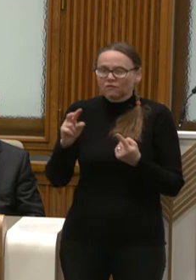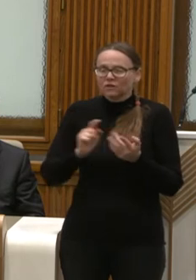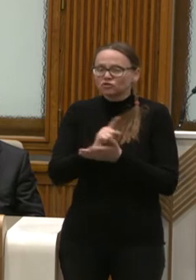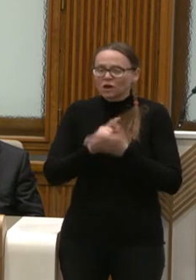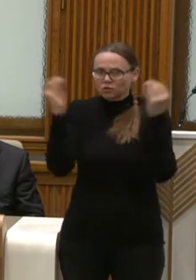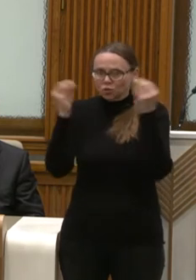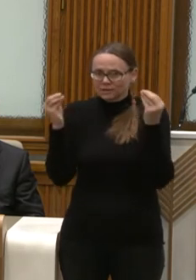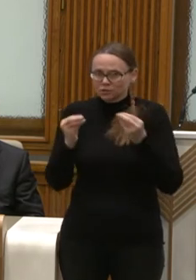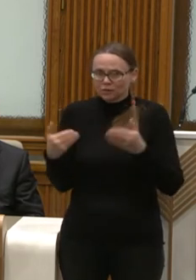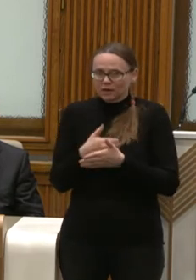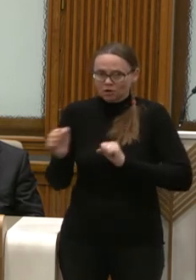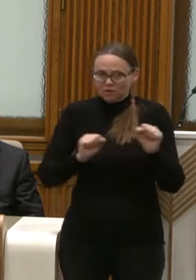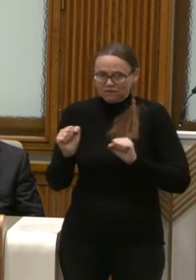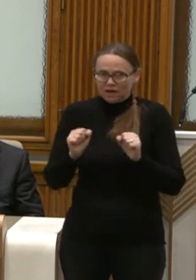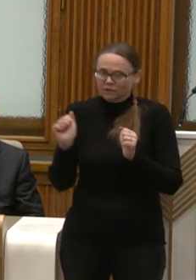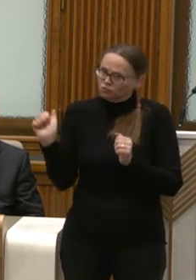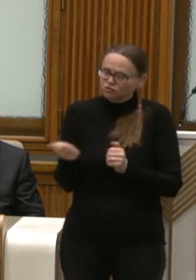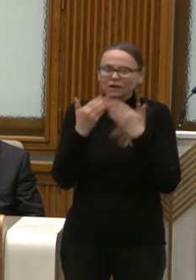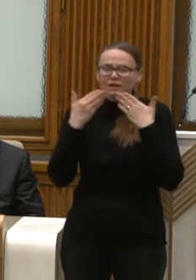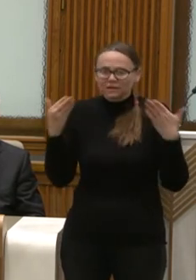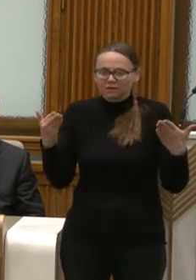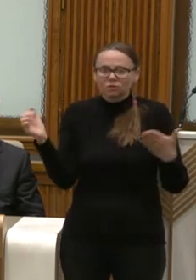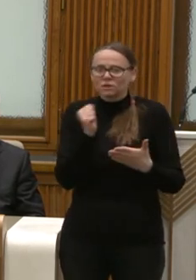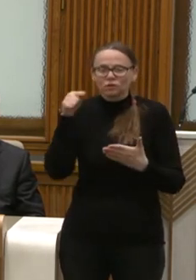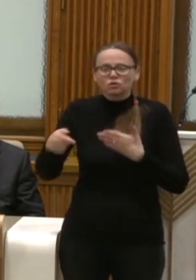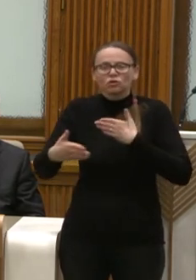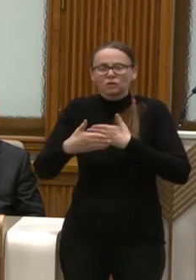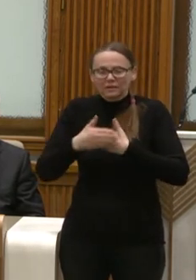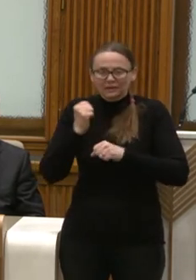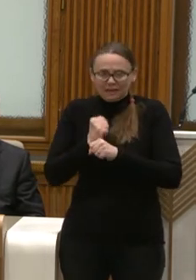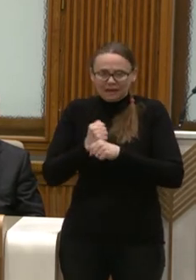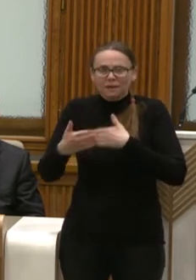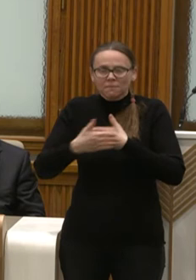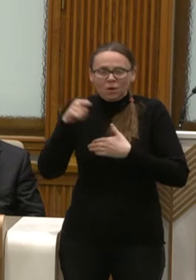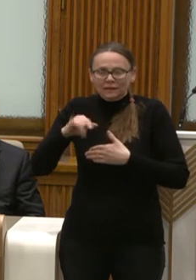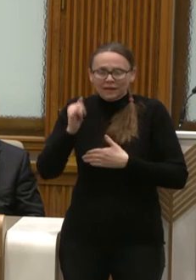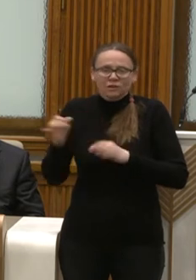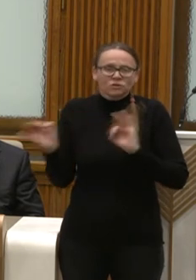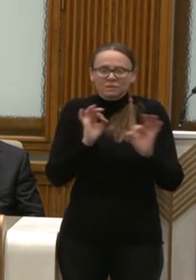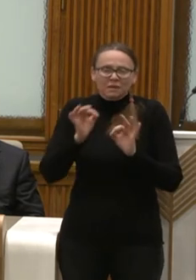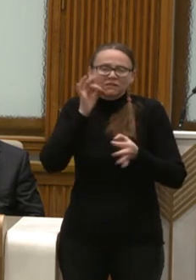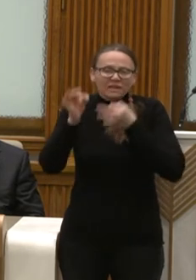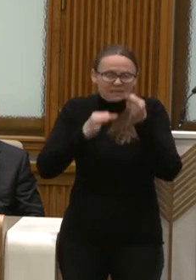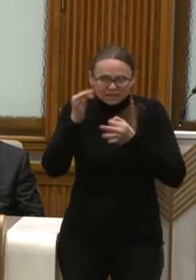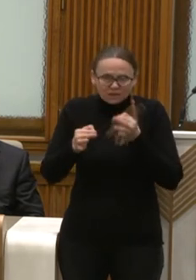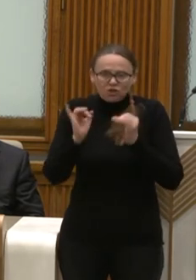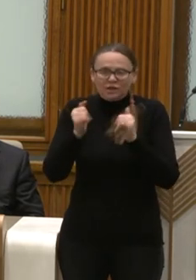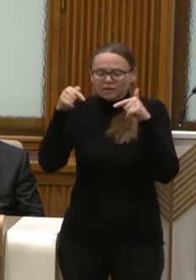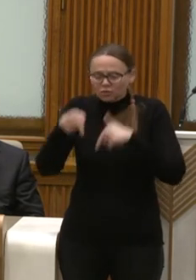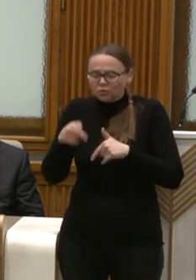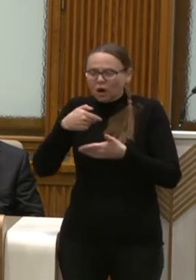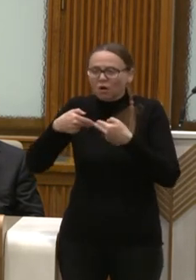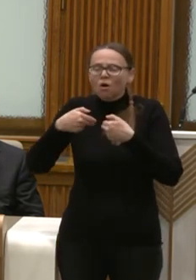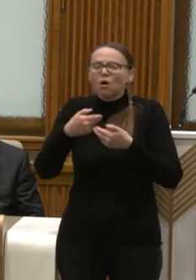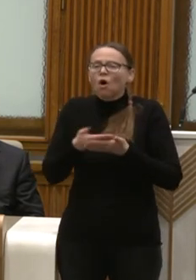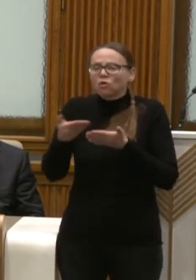nove vlade, še enkrat zahvaljujem, ker so to delali poleg tega, da so se pripravili na zaslišanja, poleg tega, da so tukaj odgovarjali na vsa živa vprašanja